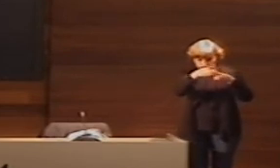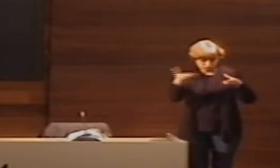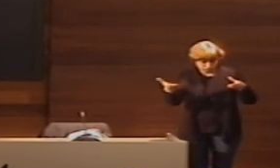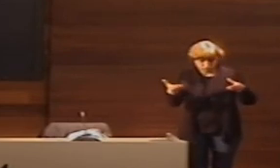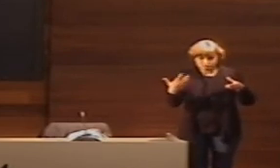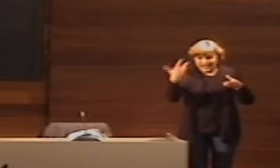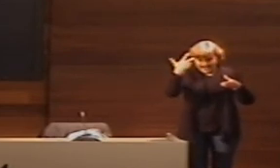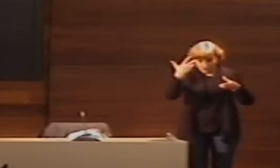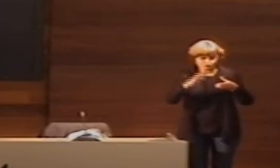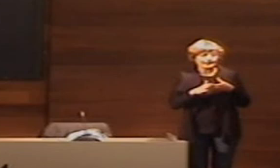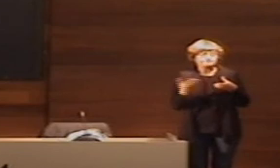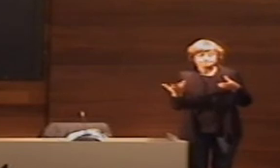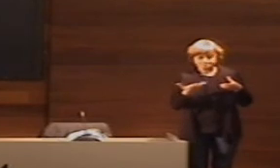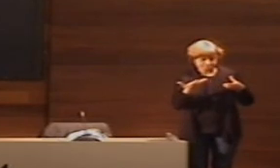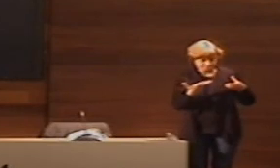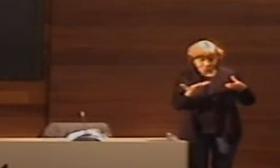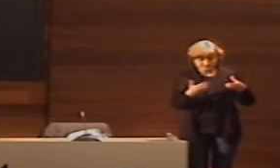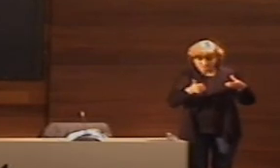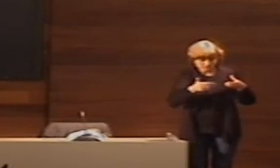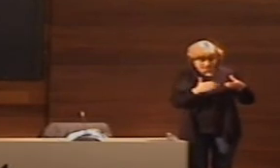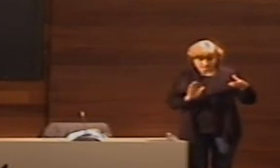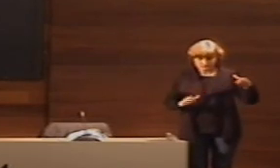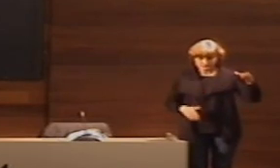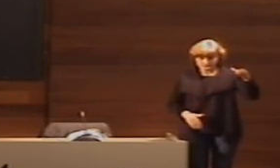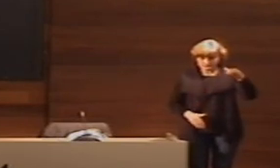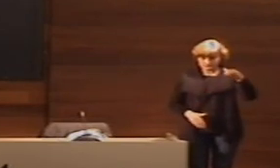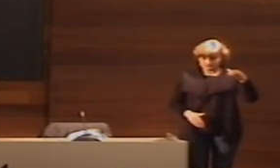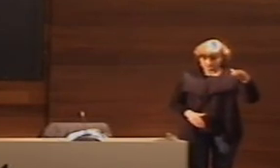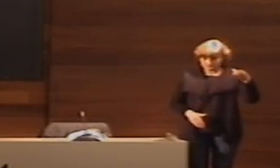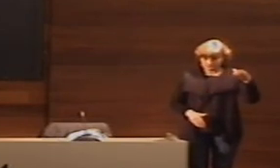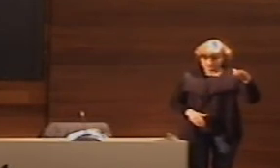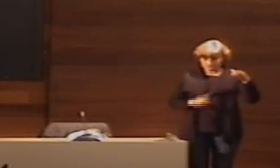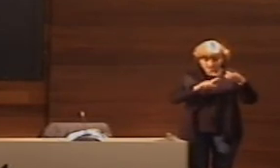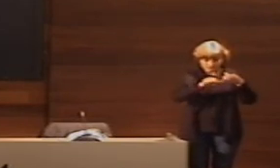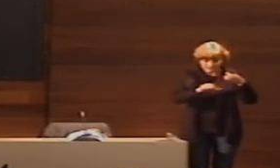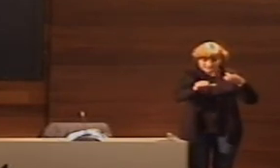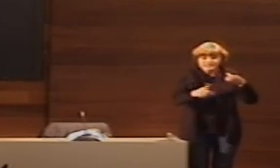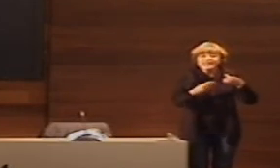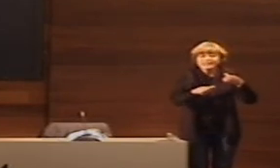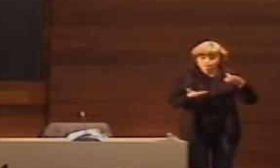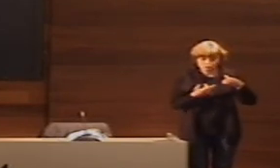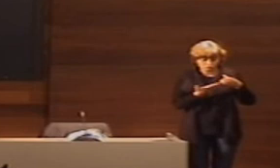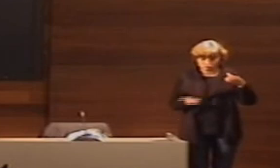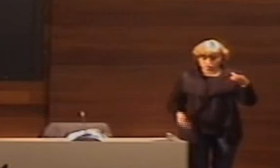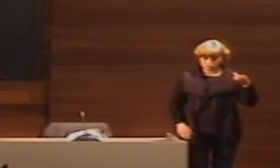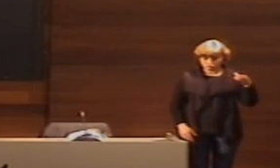vajillas de reutilizables. De esto es fácil encontrar experiencias en el Estado, ¿no?